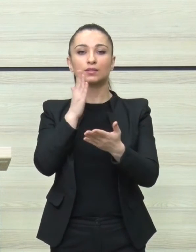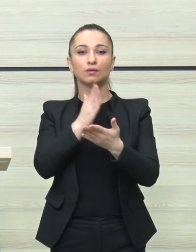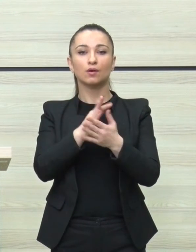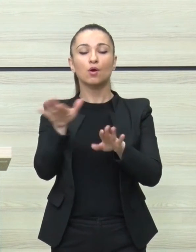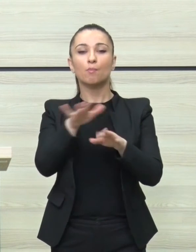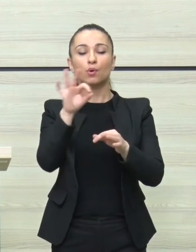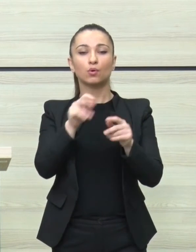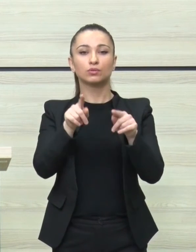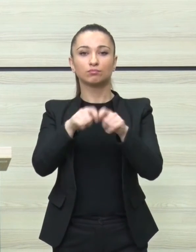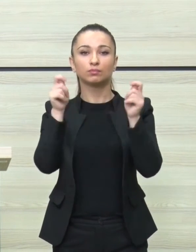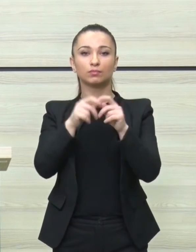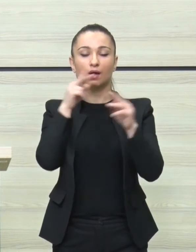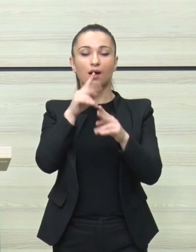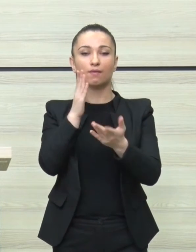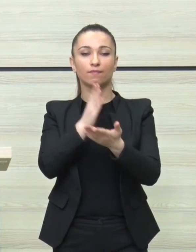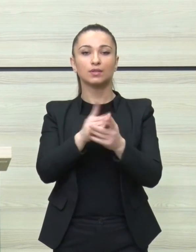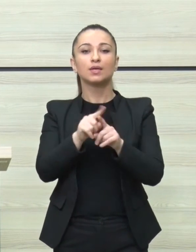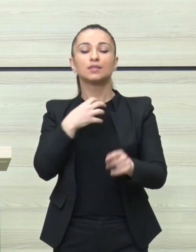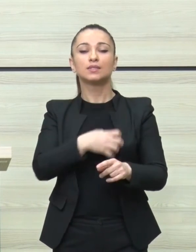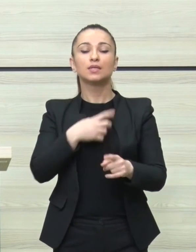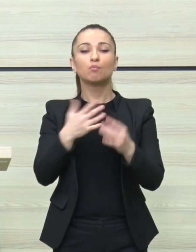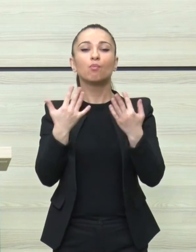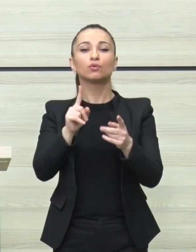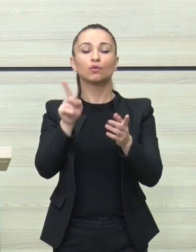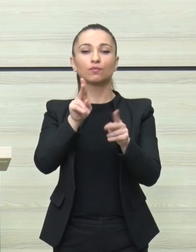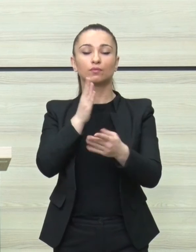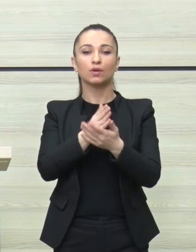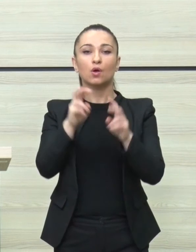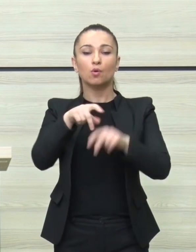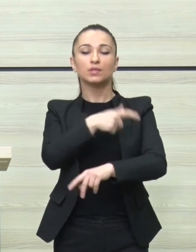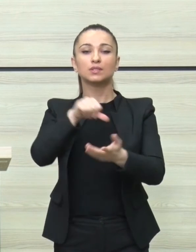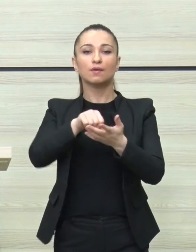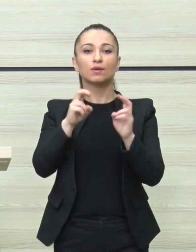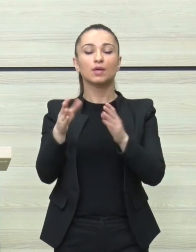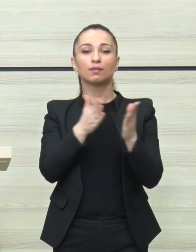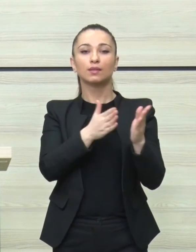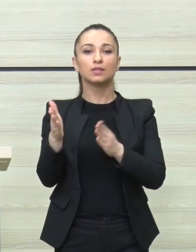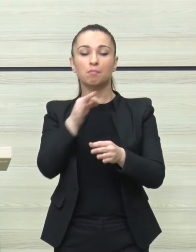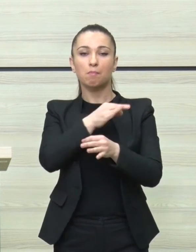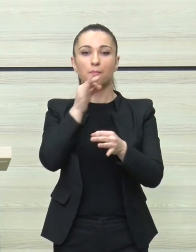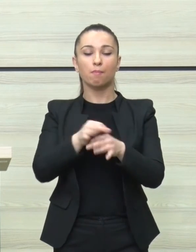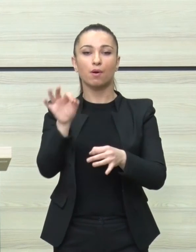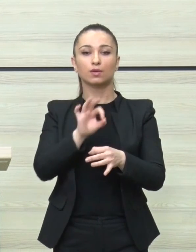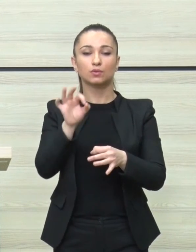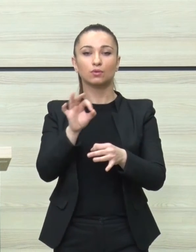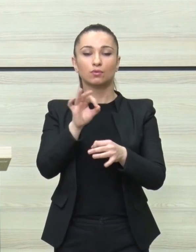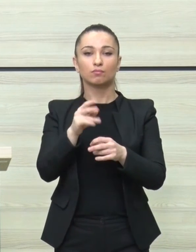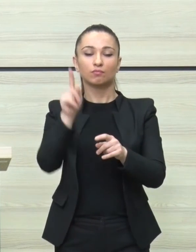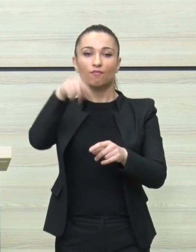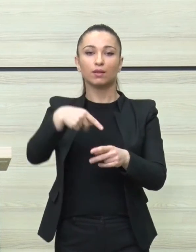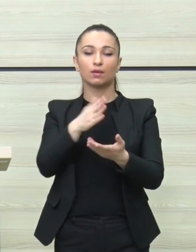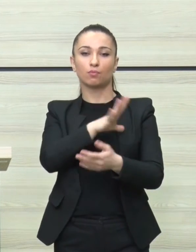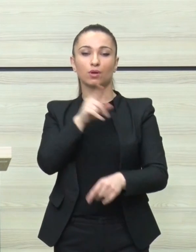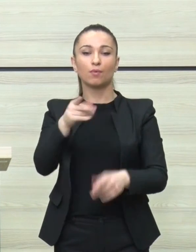არის პროცედურული ხარვეზების, ძირითადი მოთხოვნა კომისიის წევრებისათვის დისციპლინური პასუხისმგებლობის ზომის